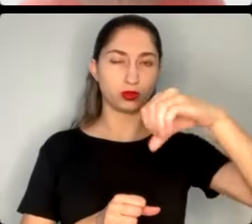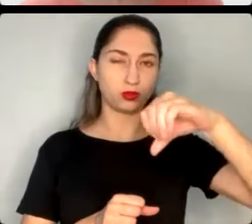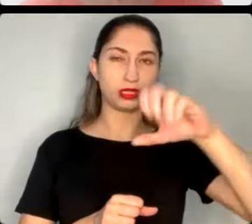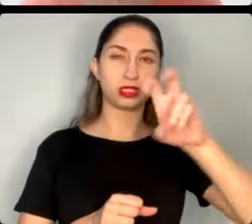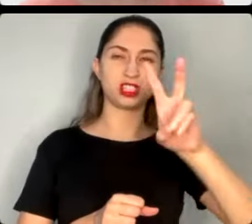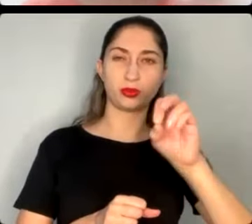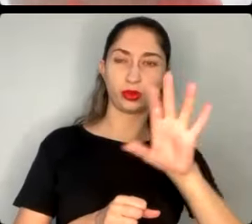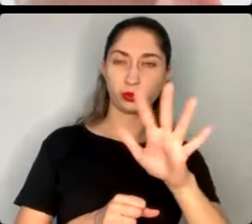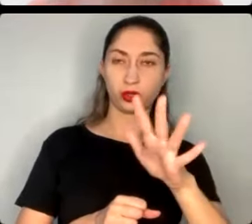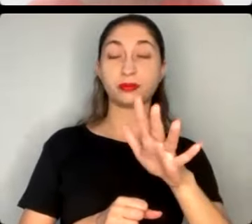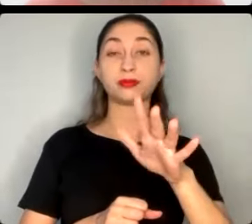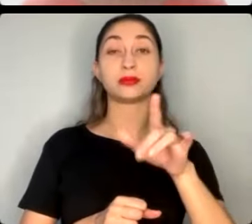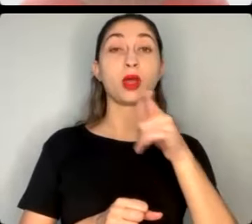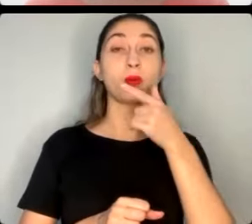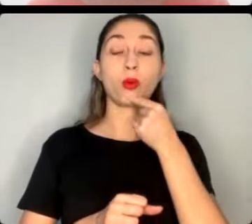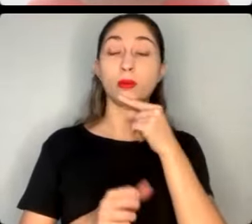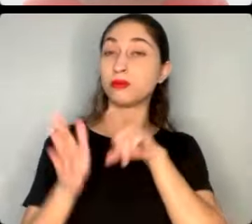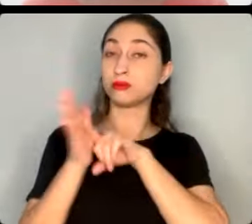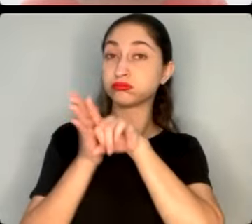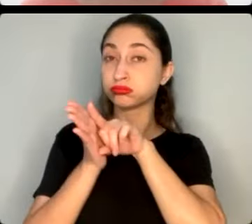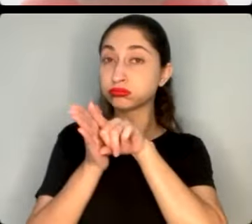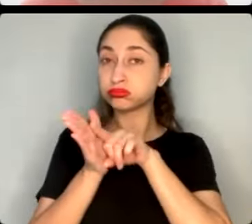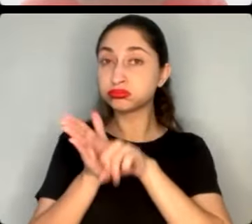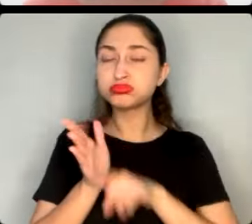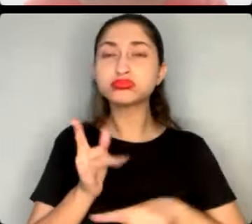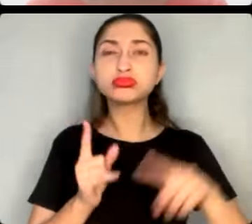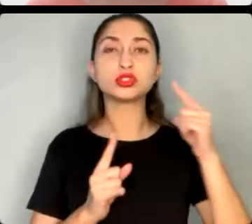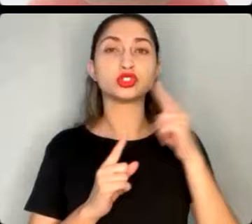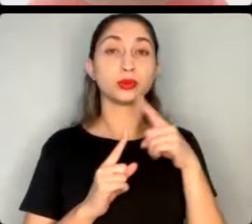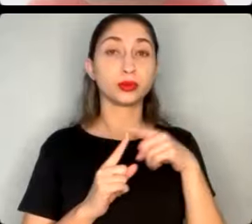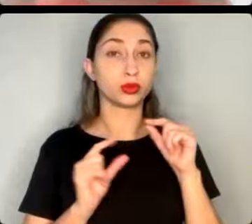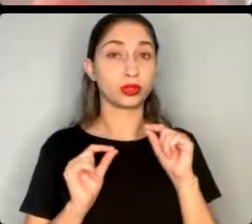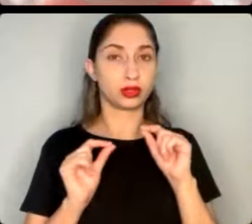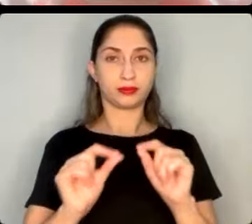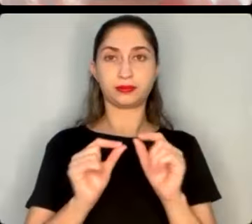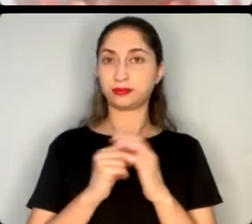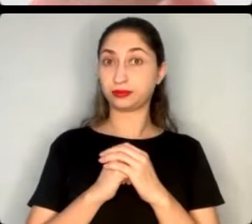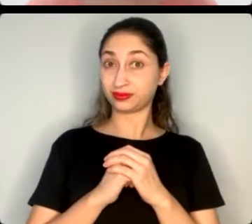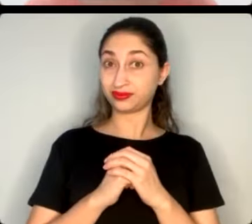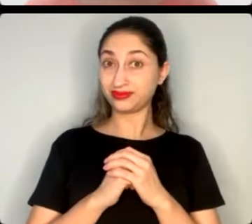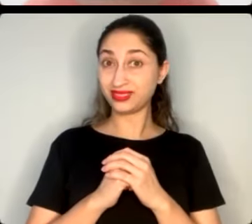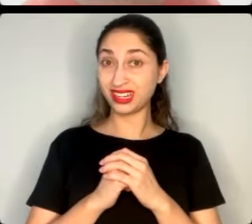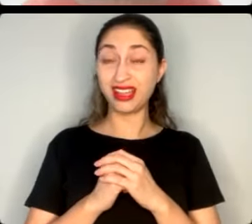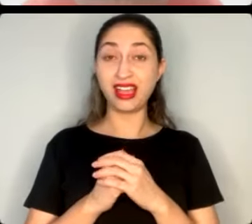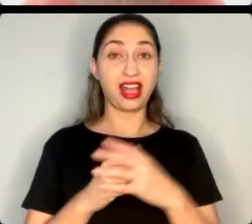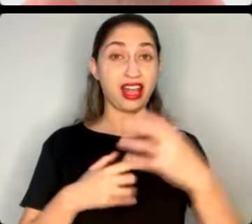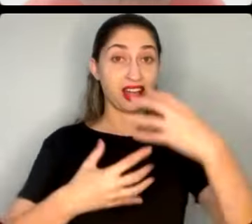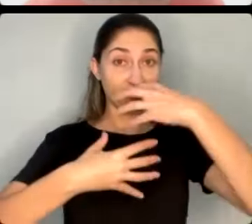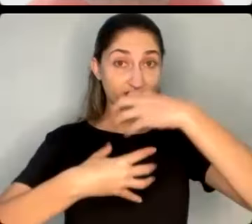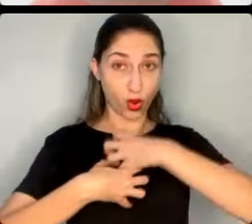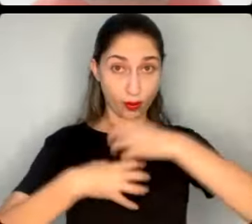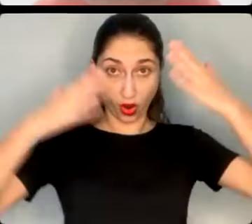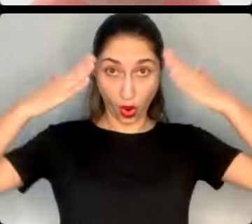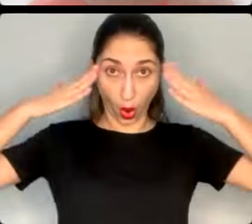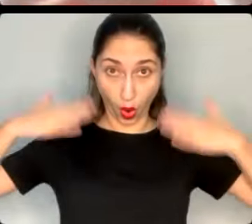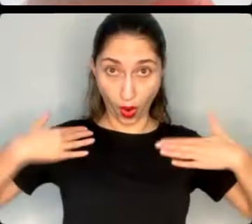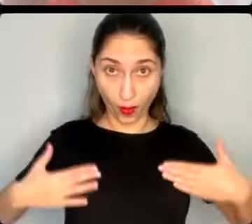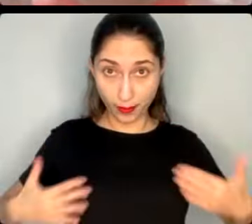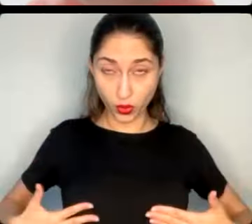sobre esses tipos, como a forma do nosso corpo,